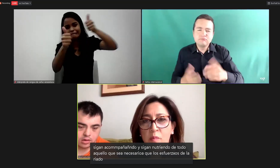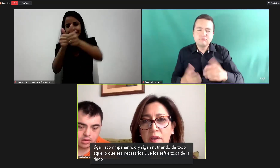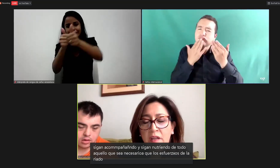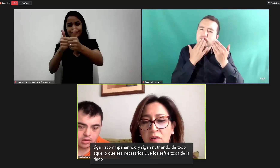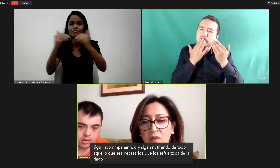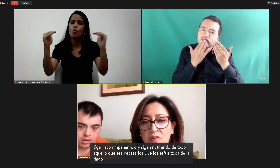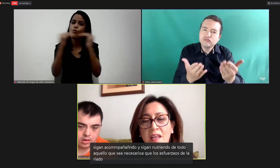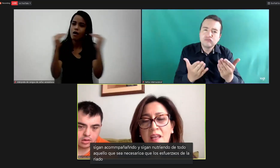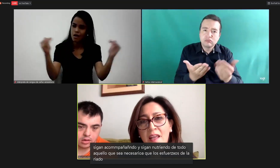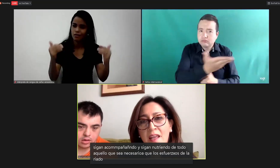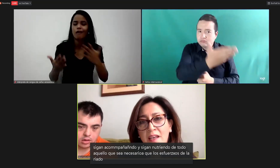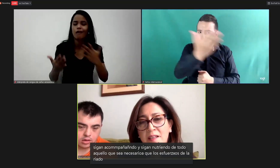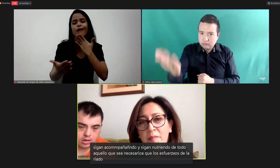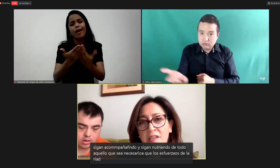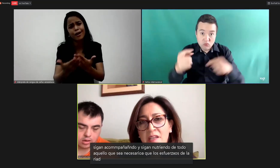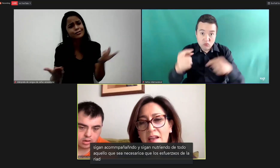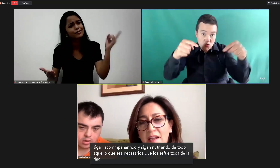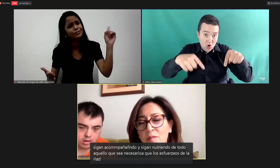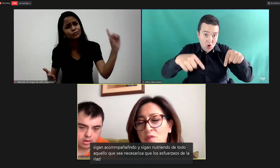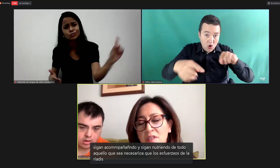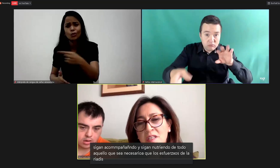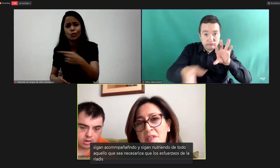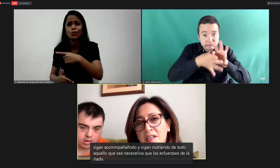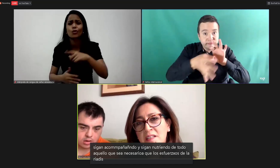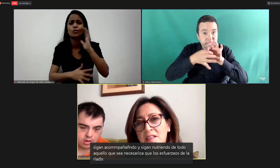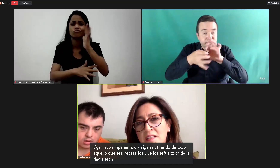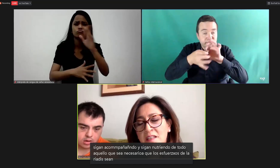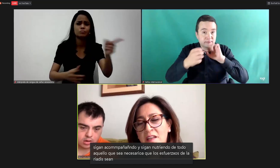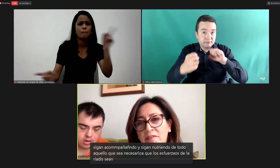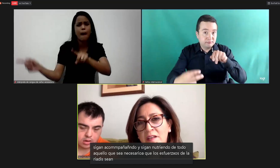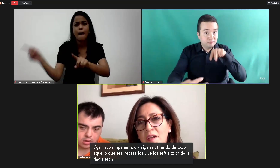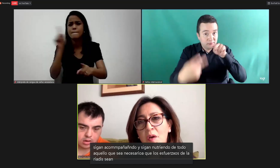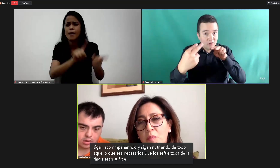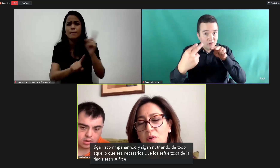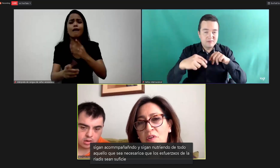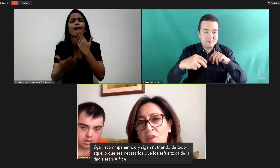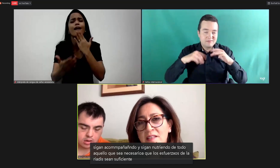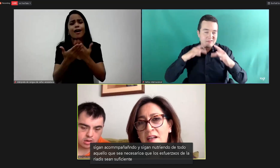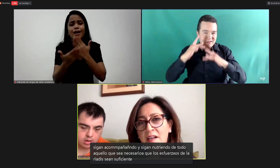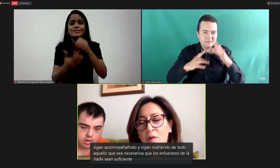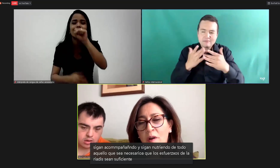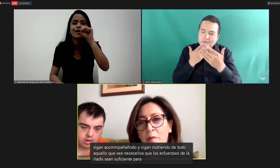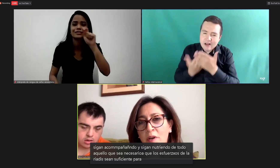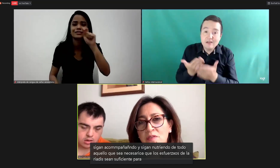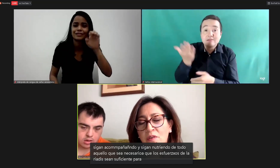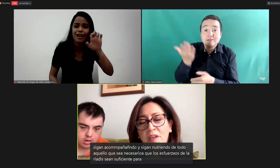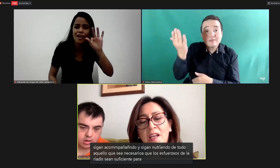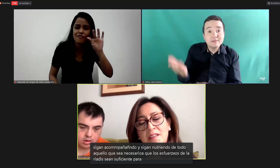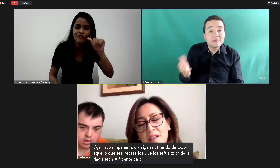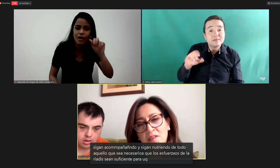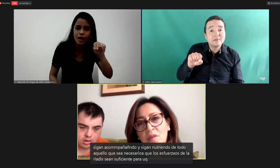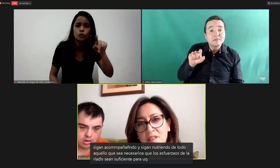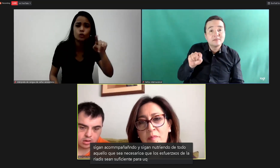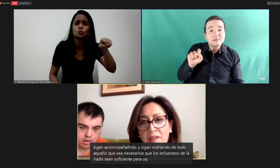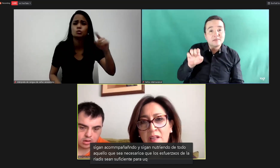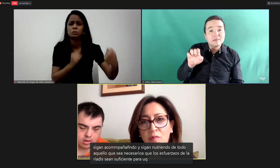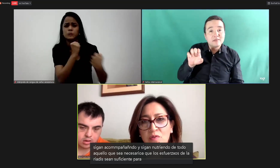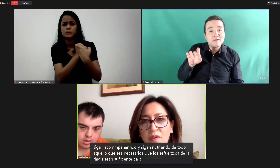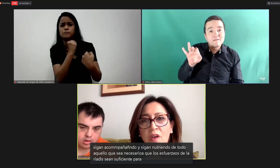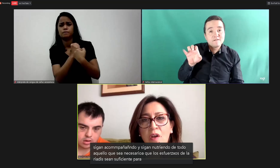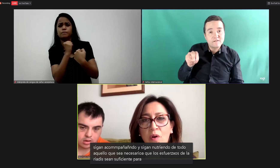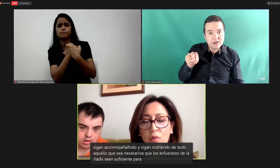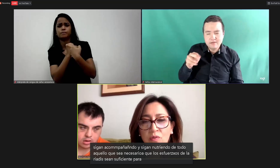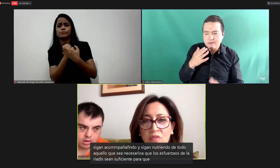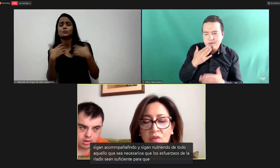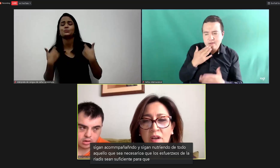estuvieron acompañándonos en esta mañana y muchísimas gracias, Stefan, por toda esa colaboración y las acciones que